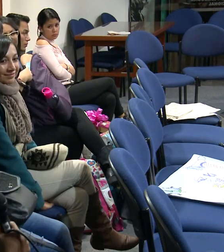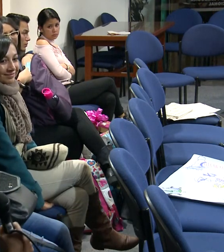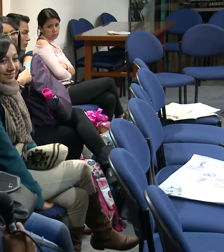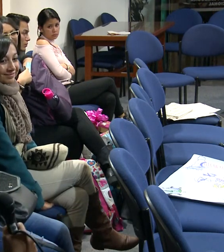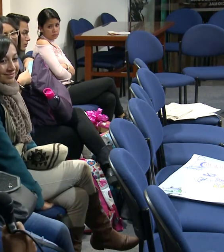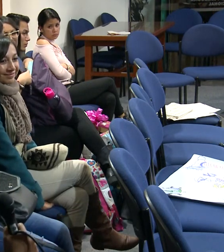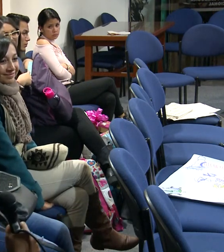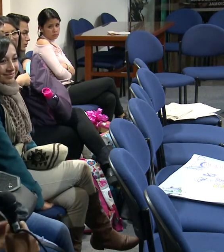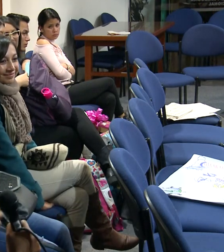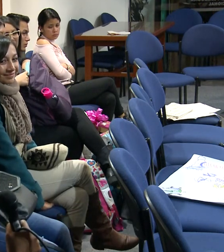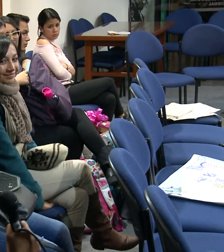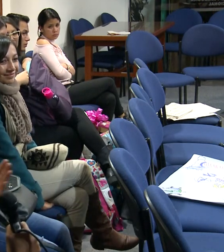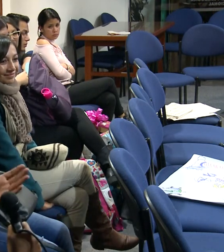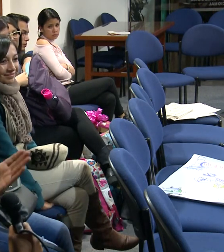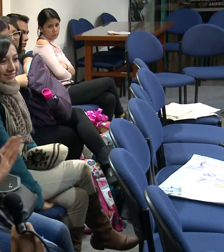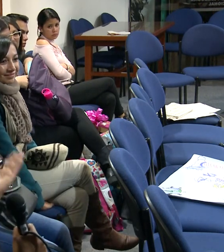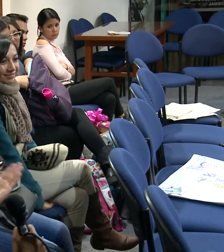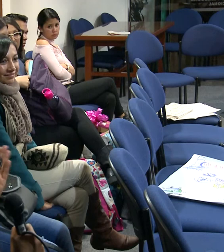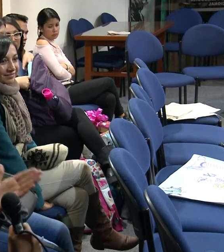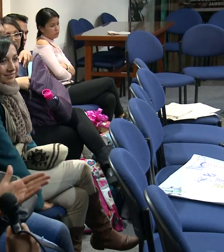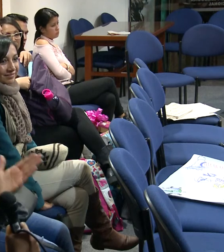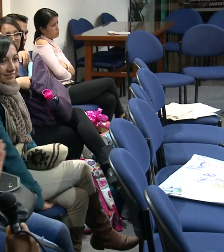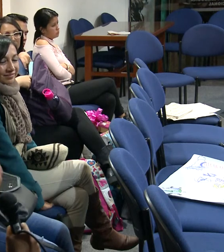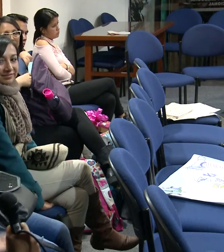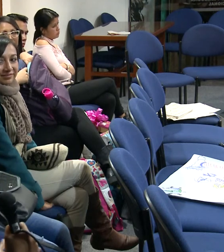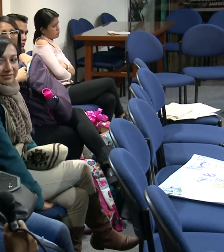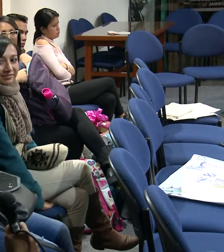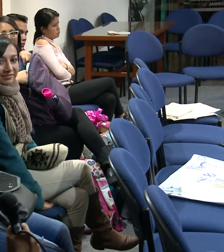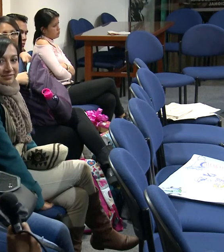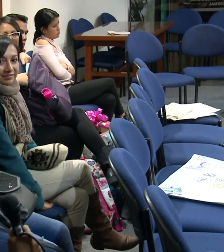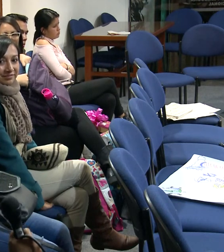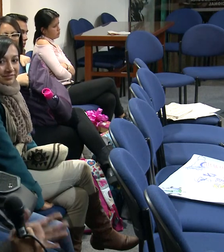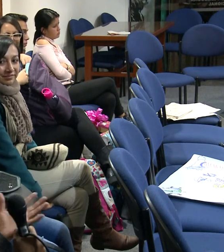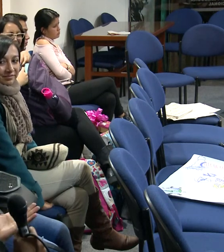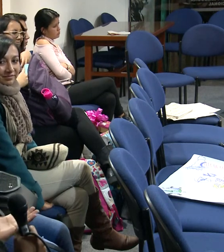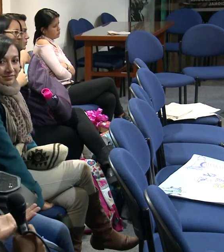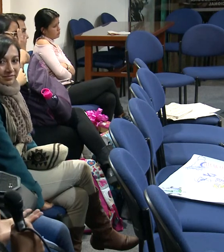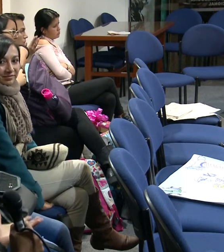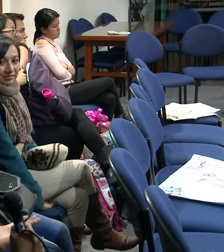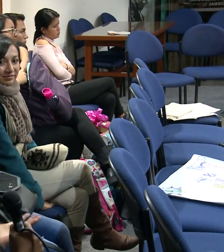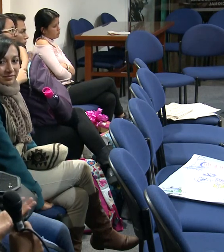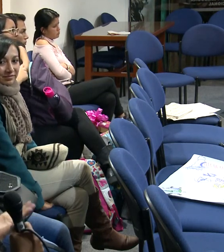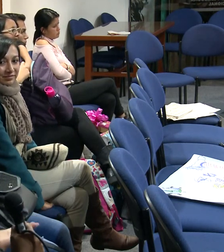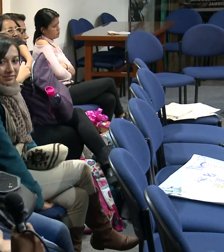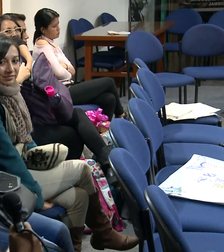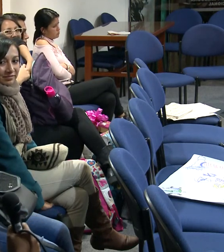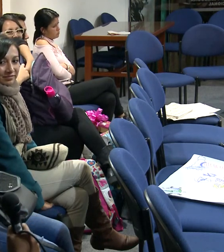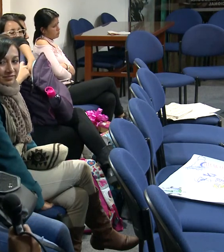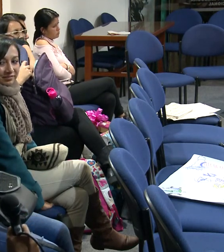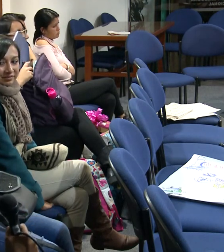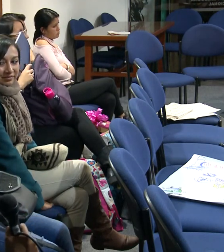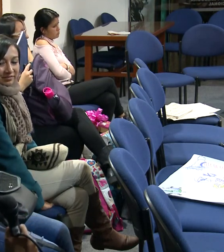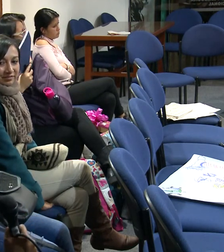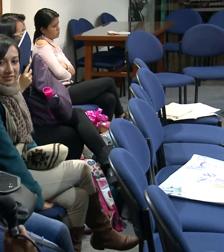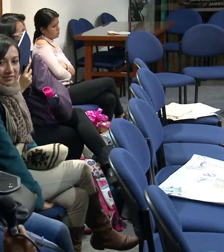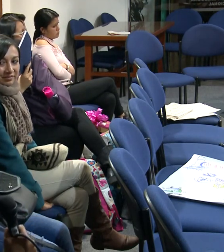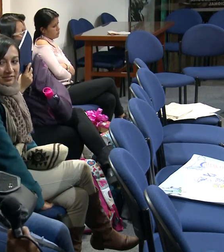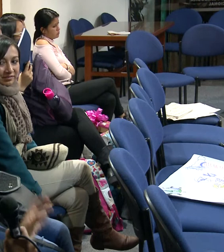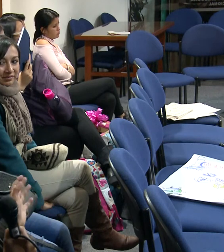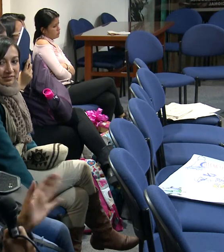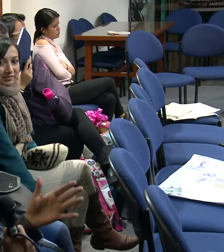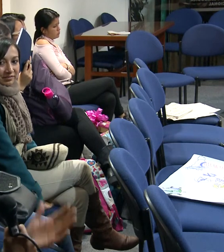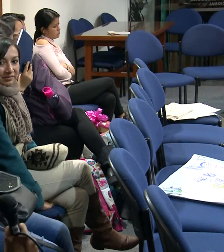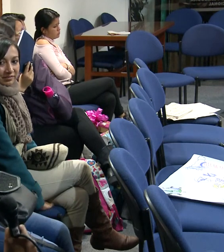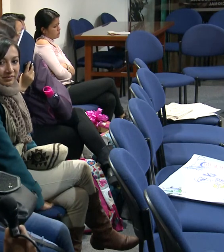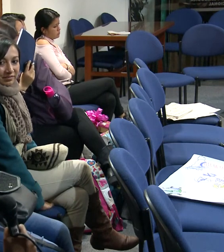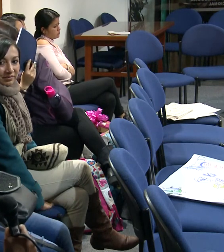compañeros, que es enfrentarse a un profesional de otra área, ¿cierto? A un grupo tan denso, tan complejo como el que tuvimos, ¿cierto?